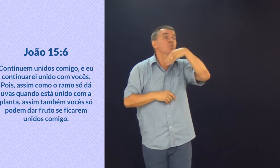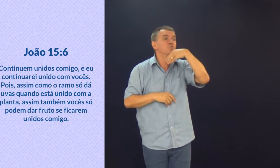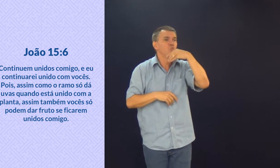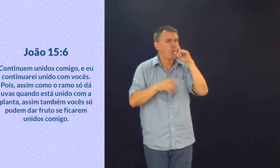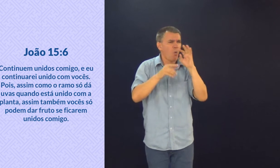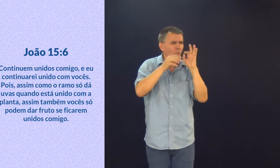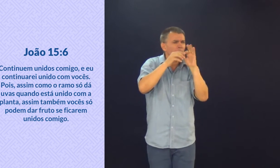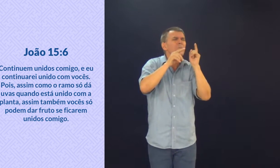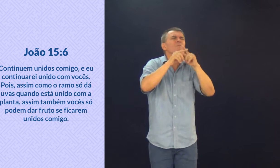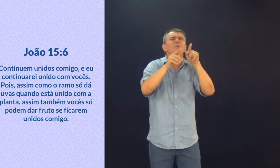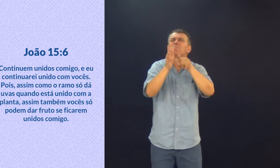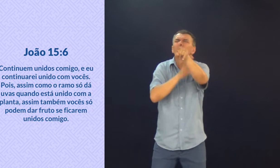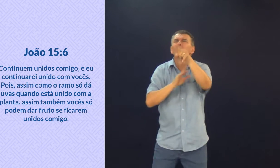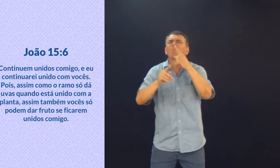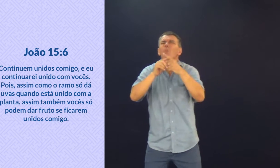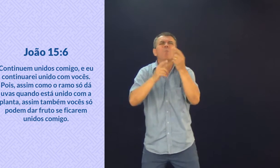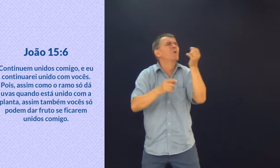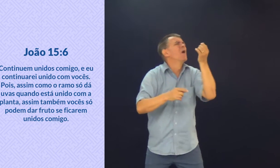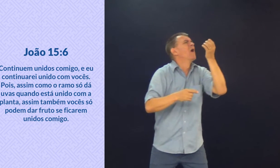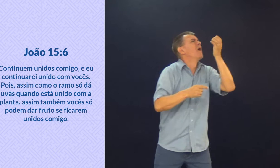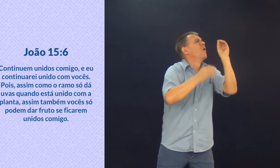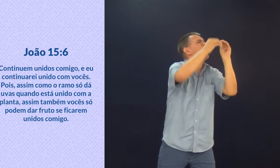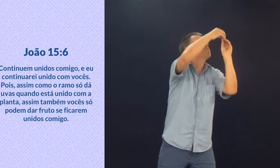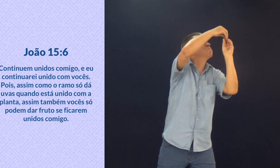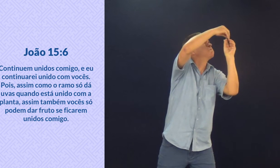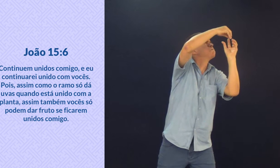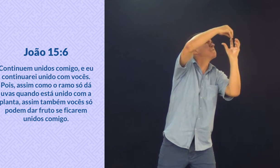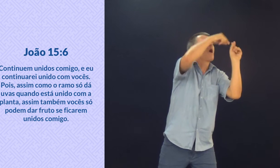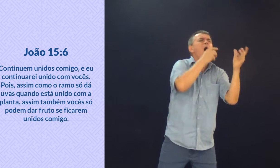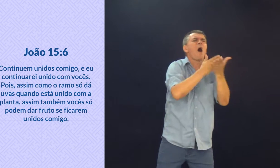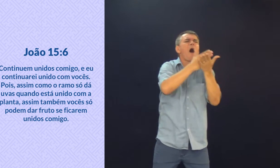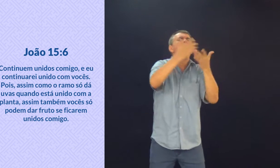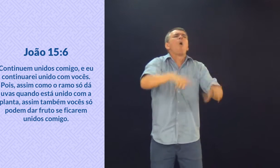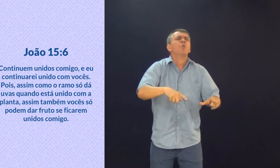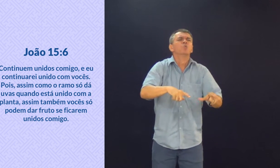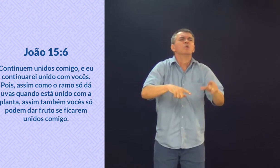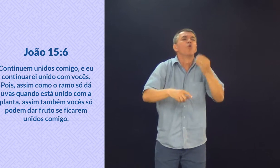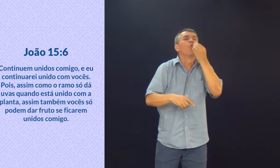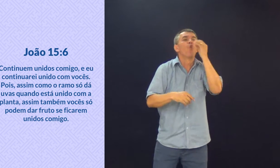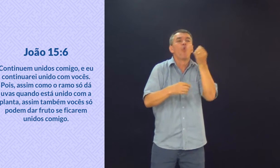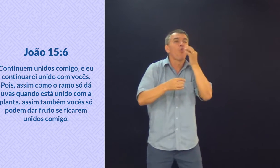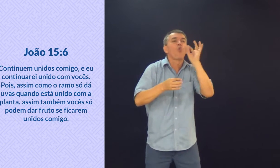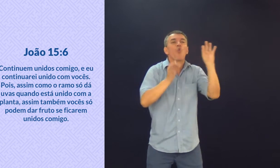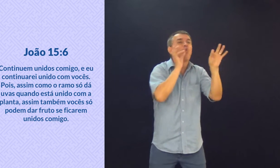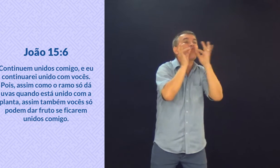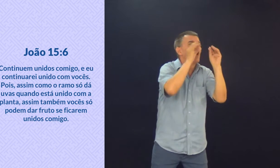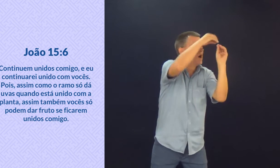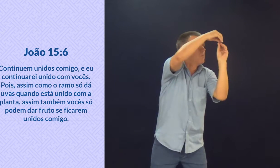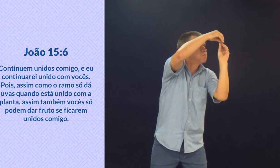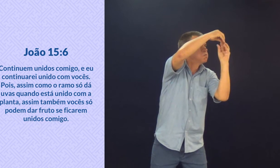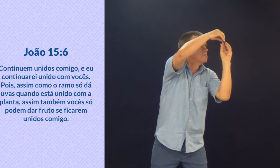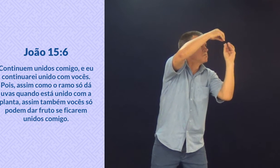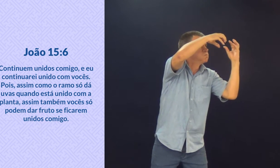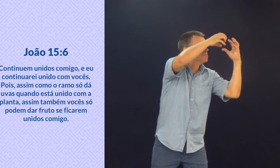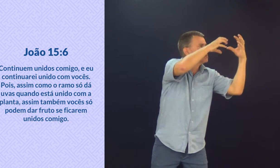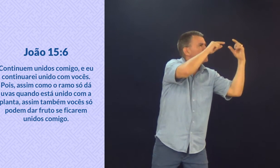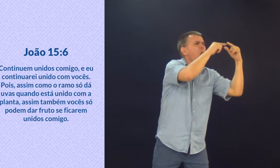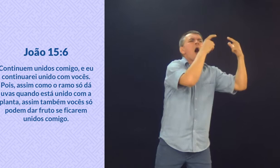versículo eu pergunto como que como que a uva na